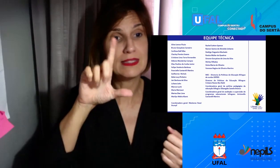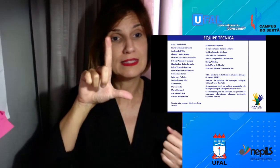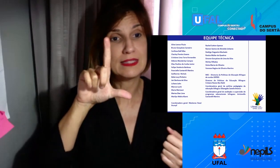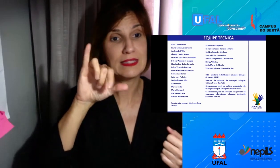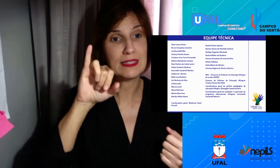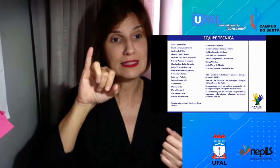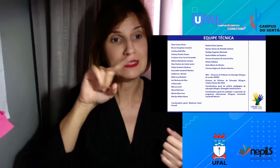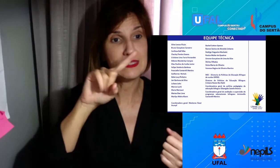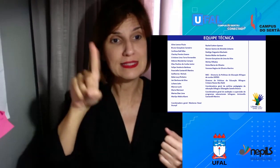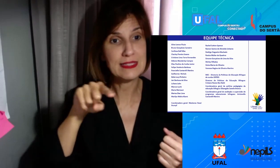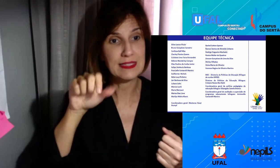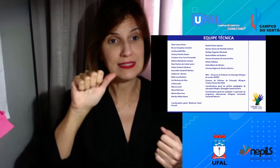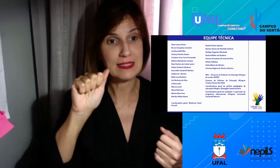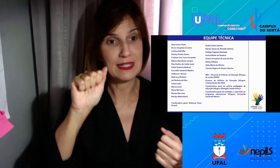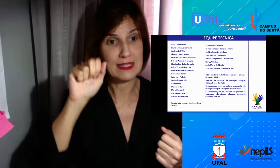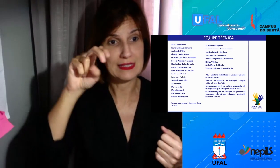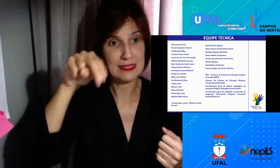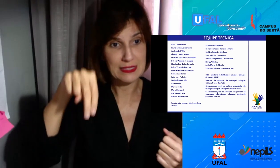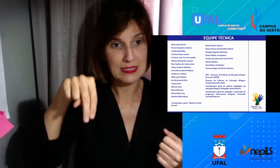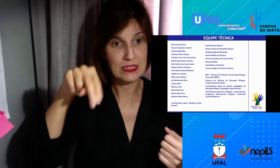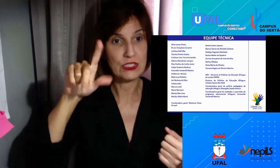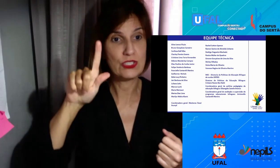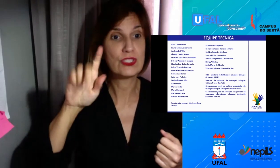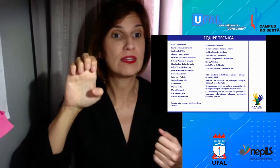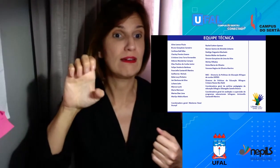para a projeção desse programa para a educação,